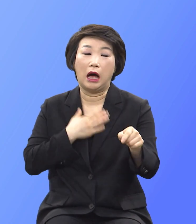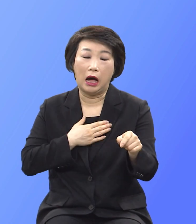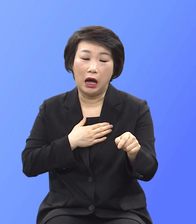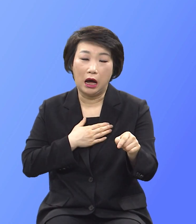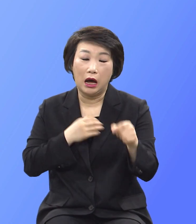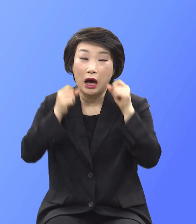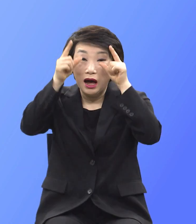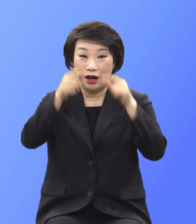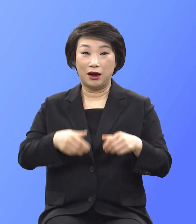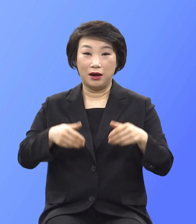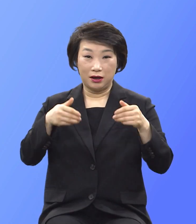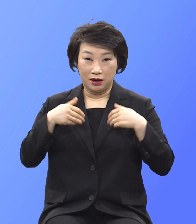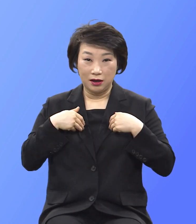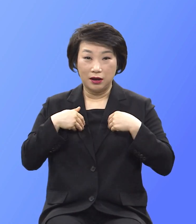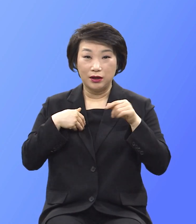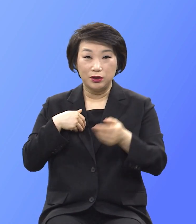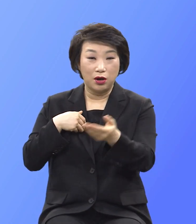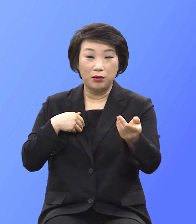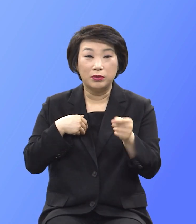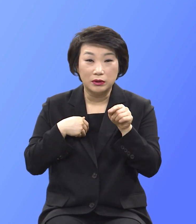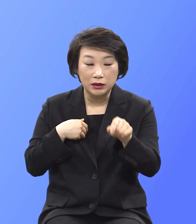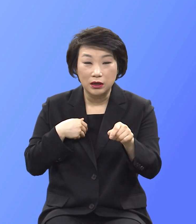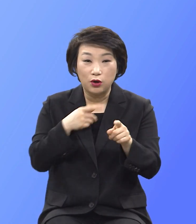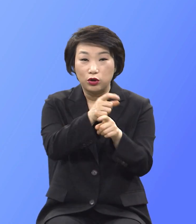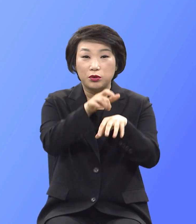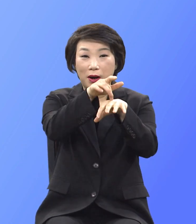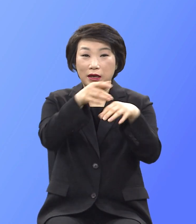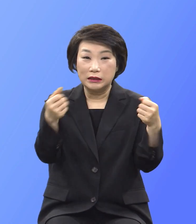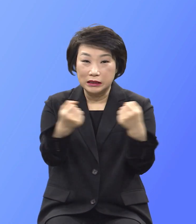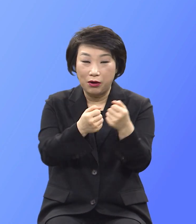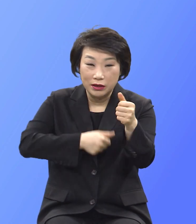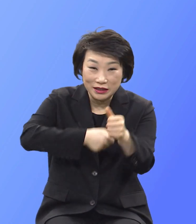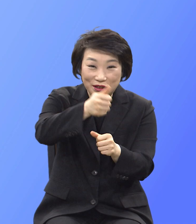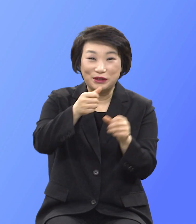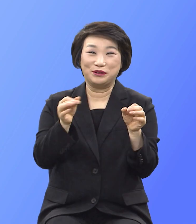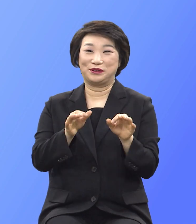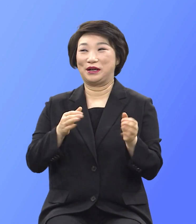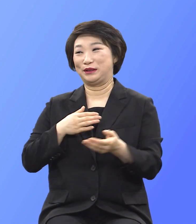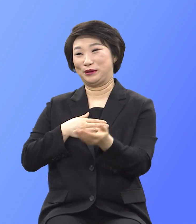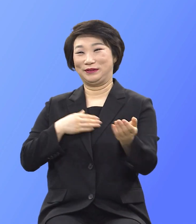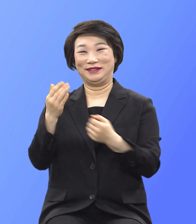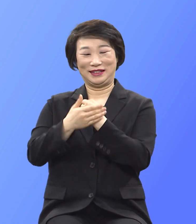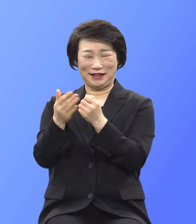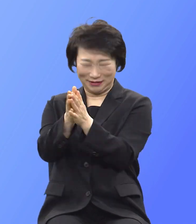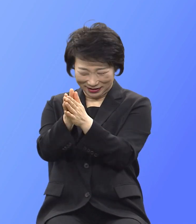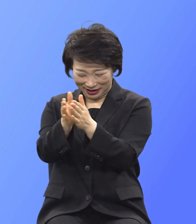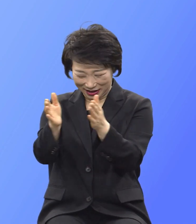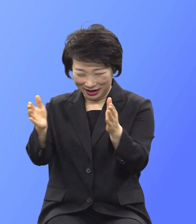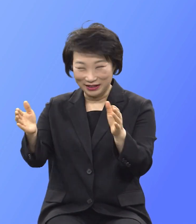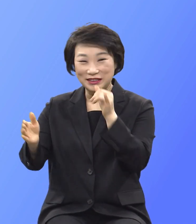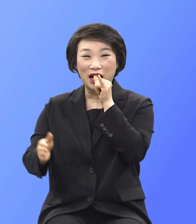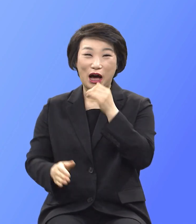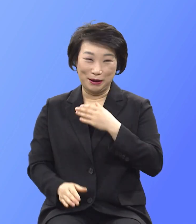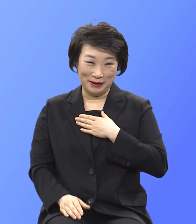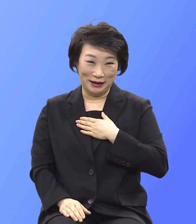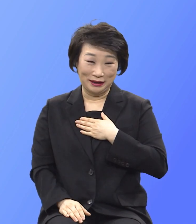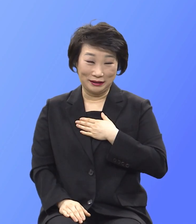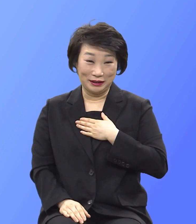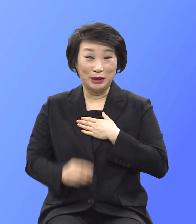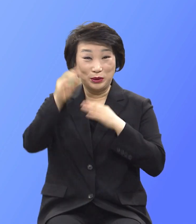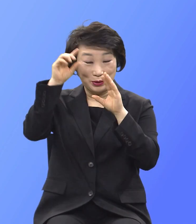깨달을 때 반드시 그와 싸워 이기는 순간에 은혜가 되기 시작할